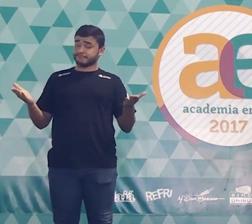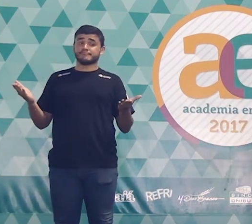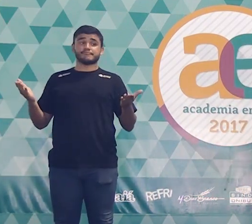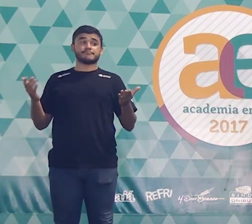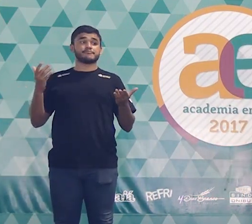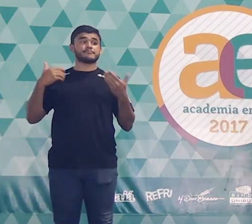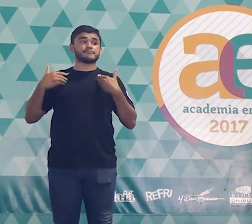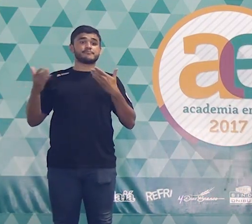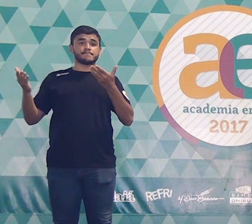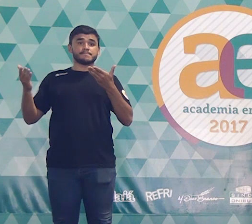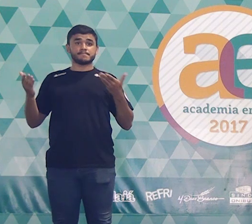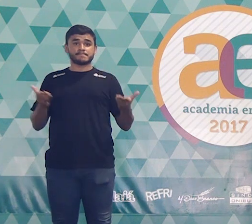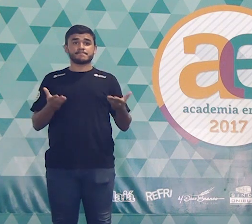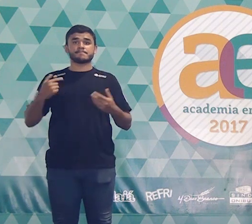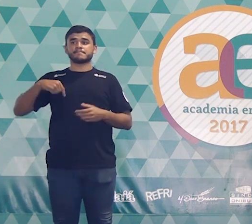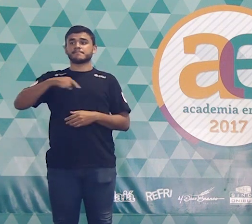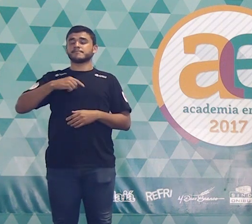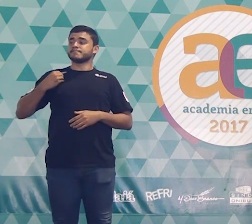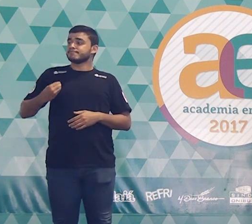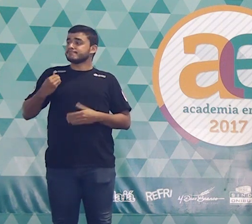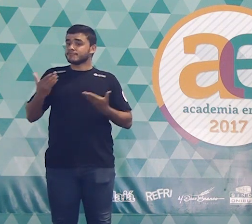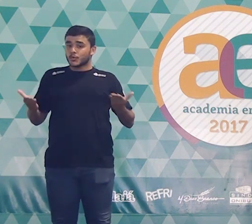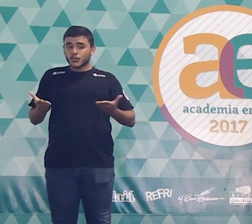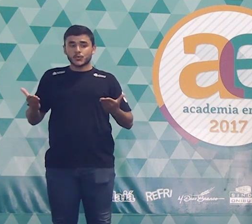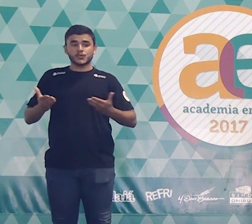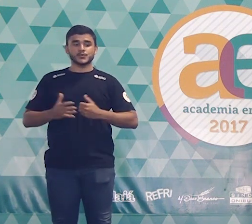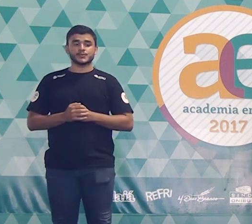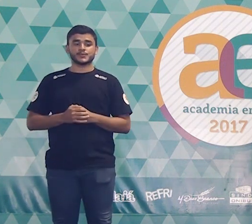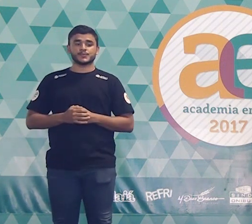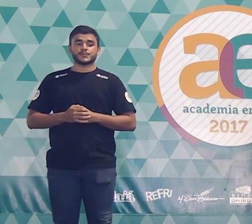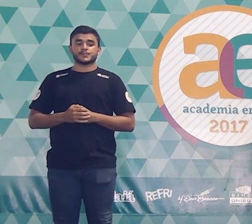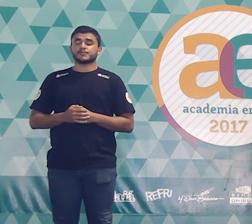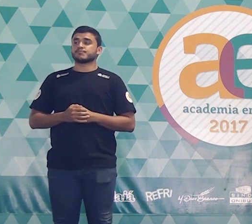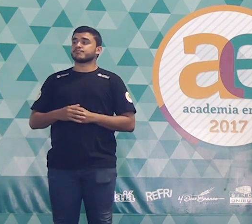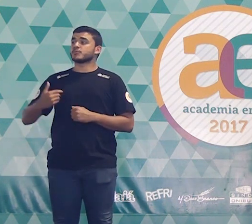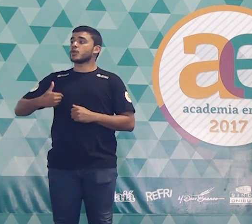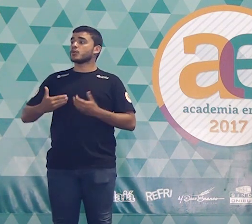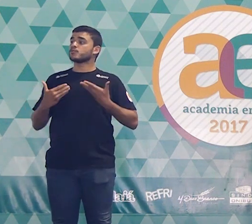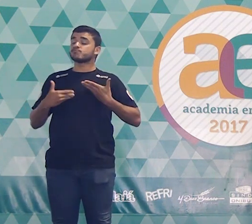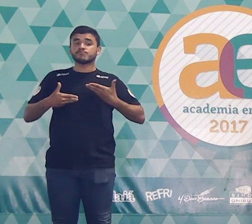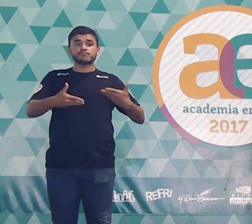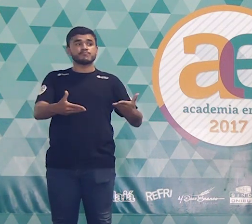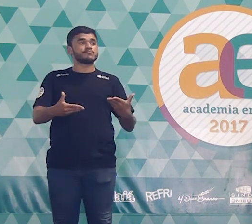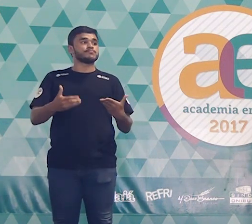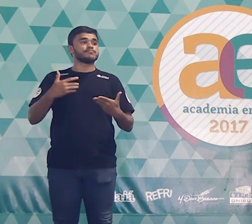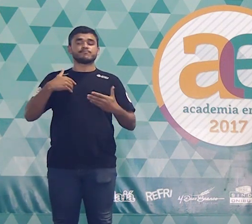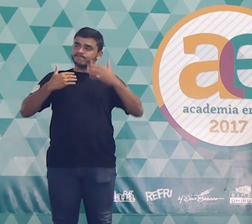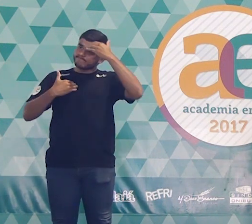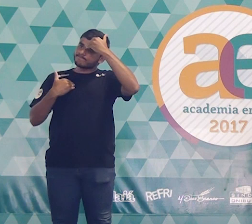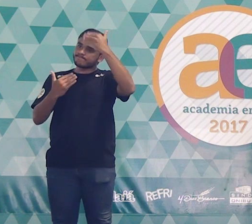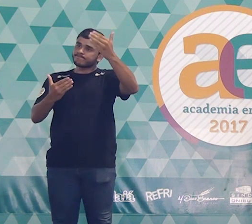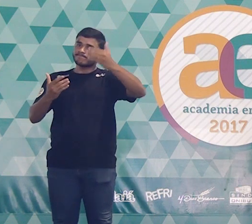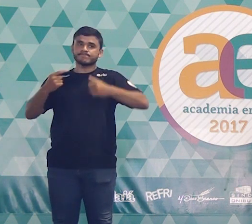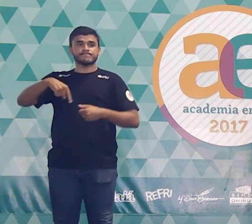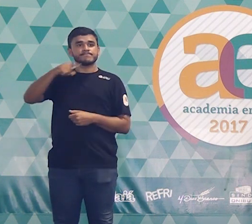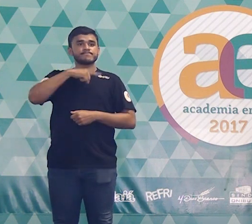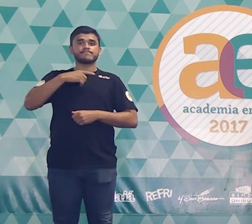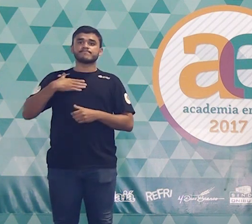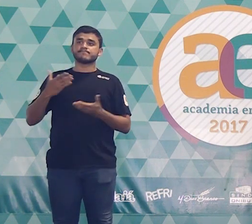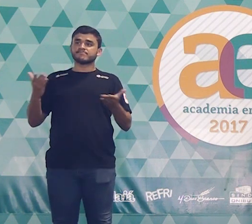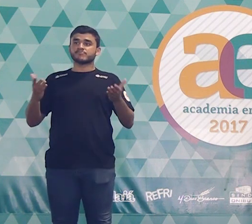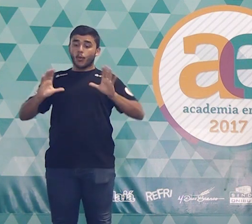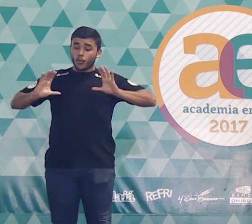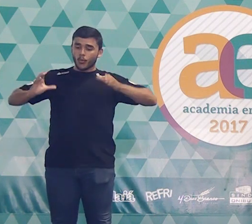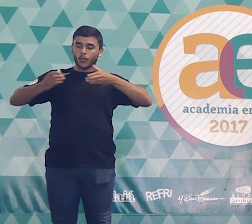Sejam bem-vindos, tá? É um prazer estar aqui. Recebi um convite, estou muito agradecido, tá certo? De fazer parte dessa